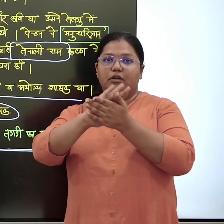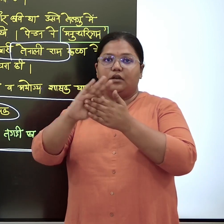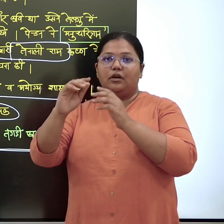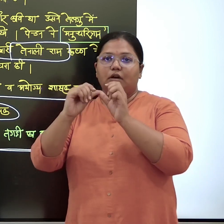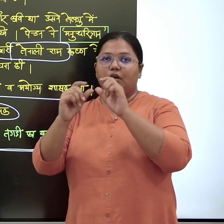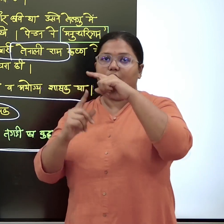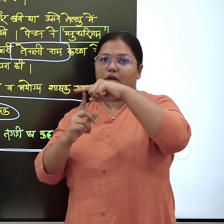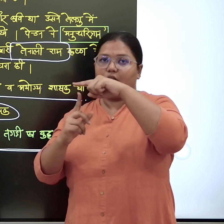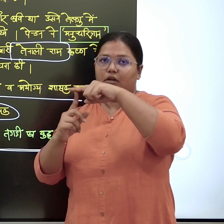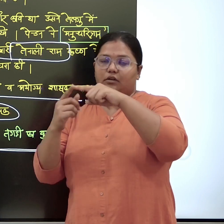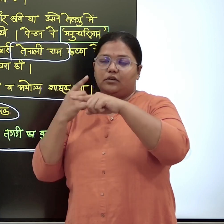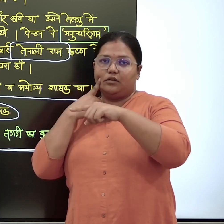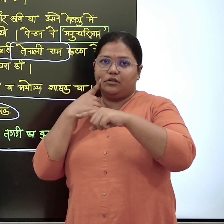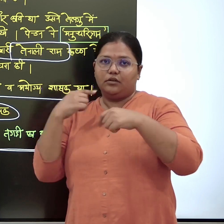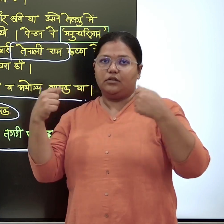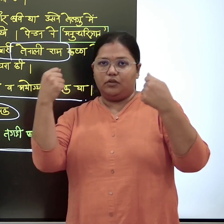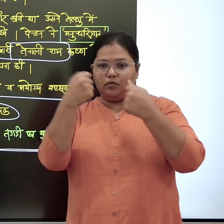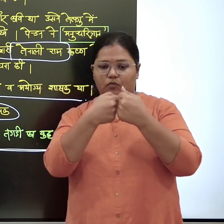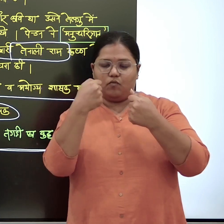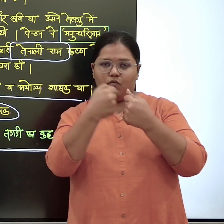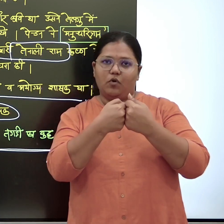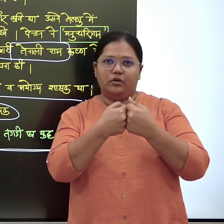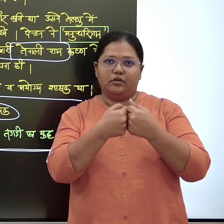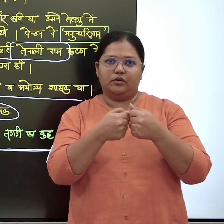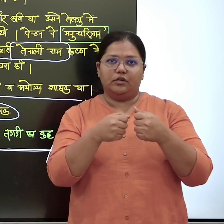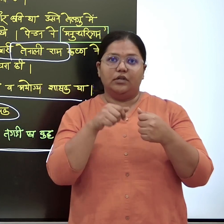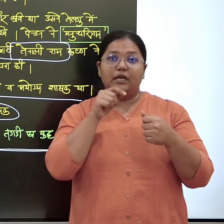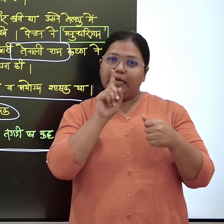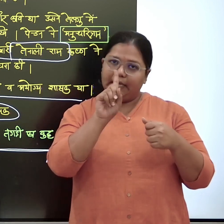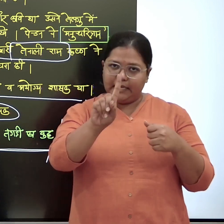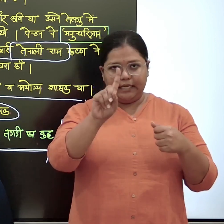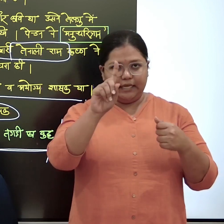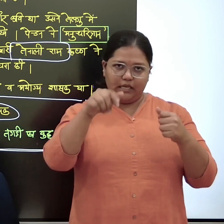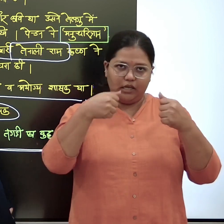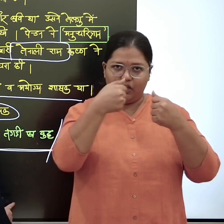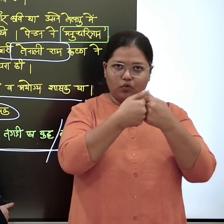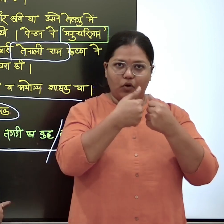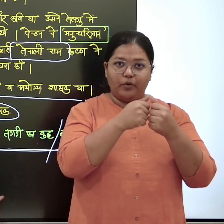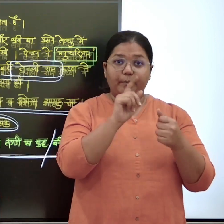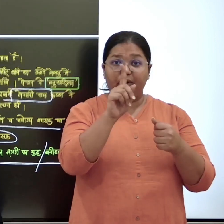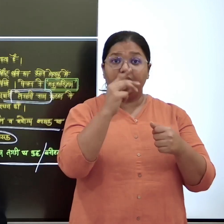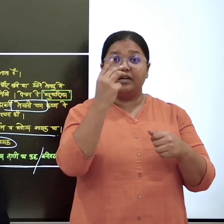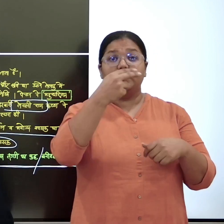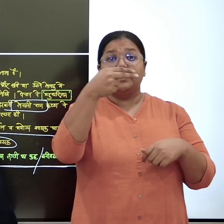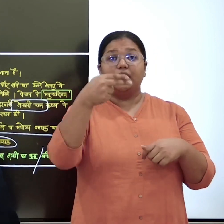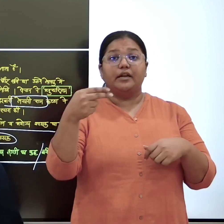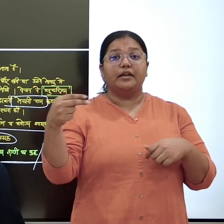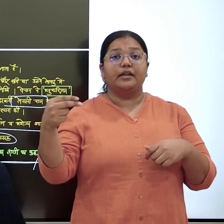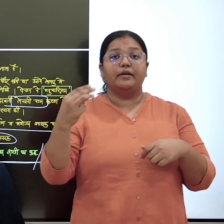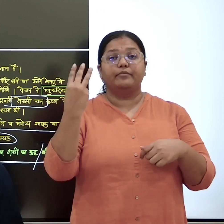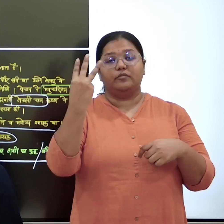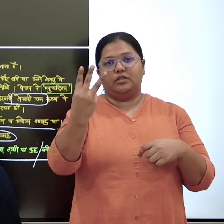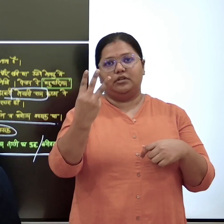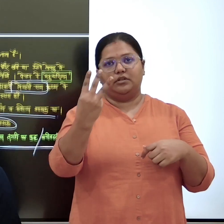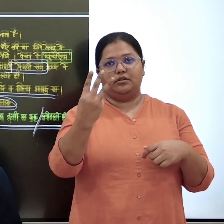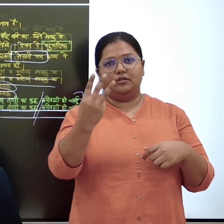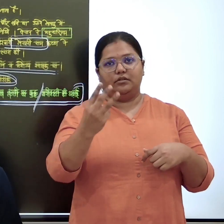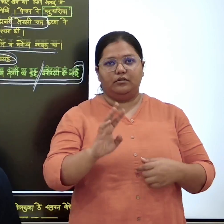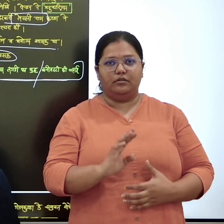है। इसमें क्या हुआ था, चलो देखते हैं, नाम समझ में आया, तालीकोटा का